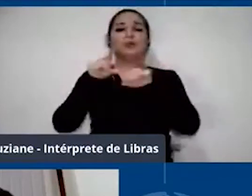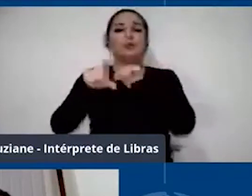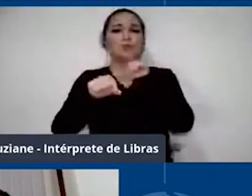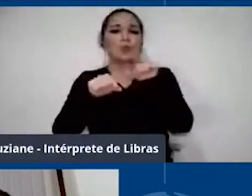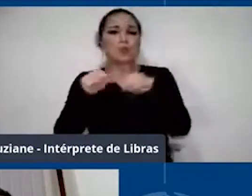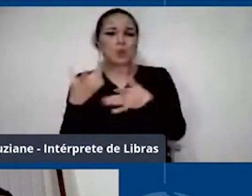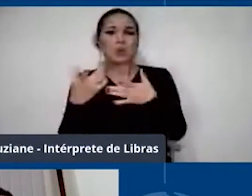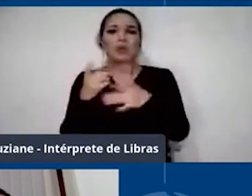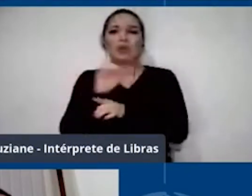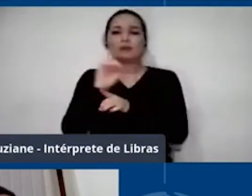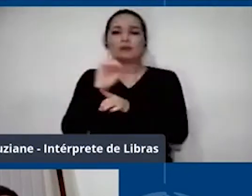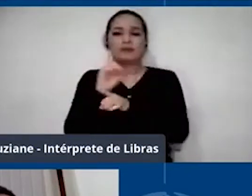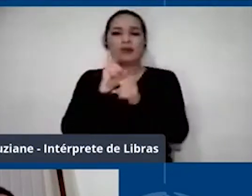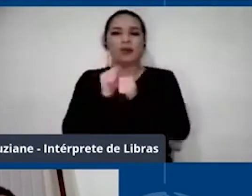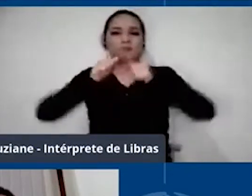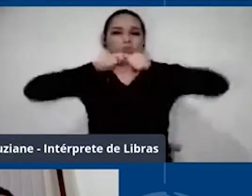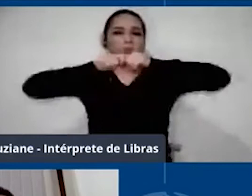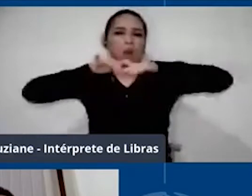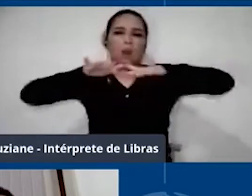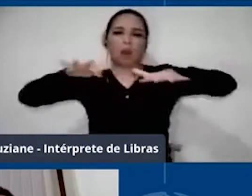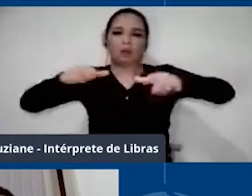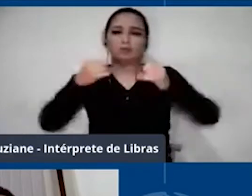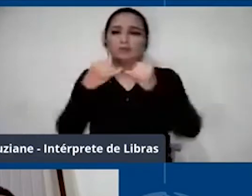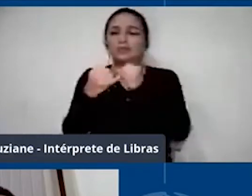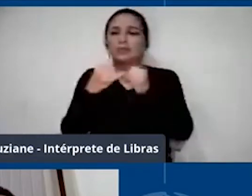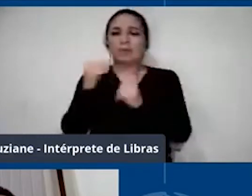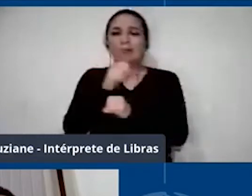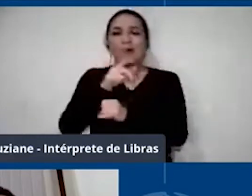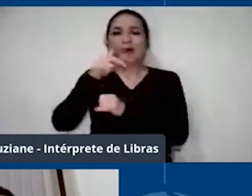a polarização PT-PSL ou